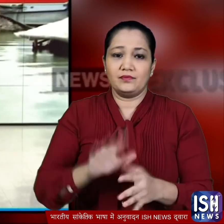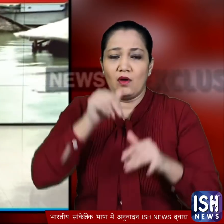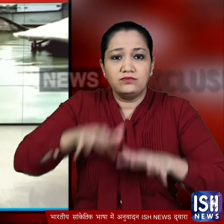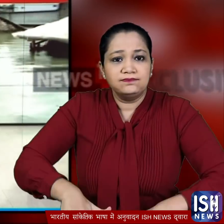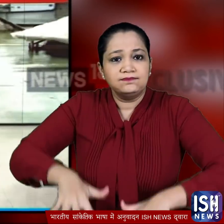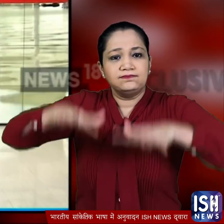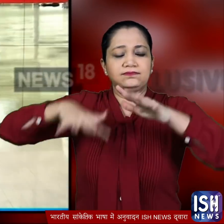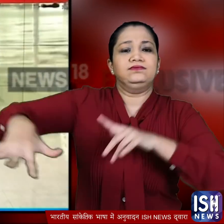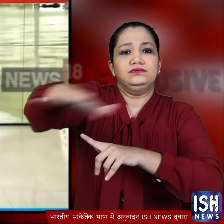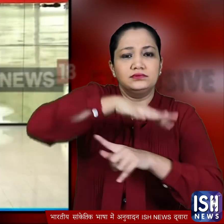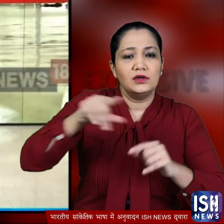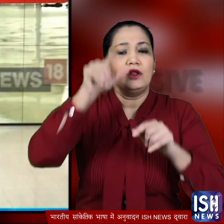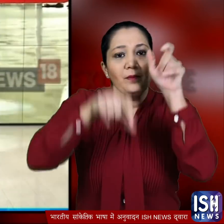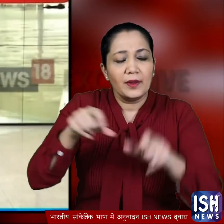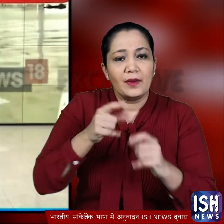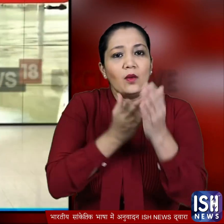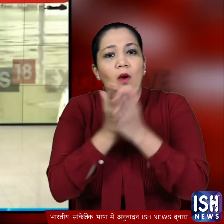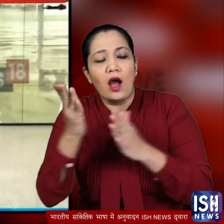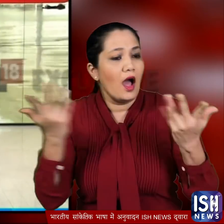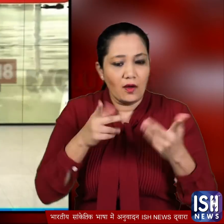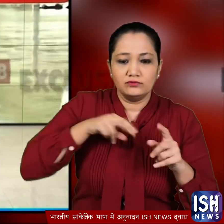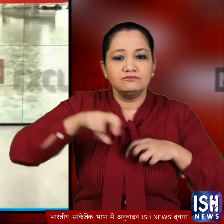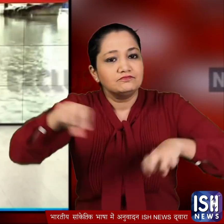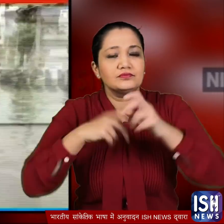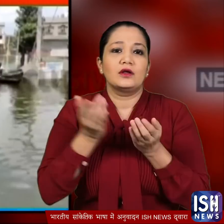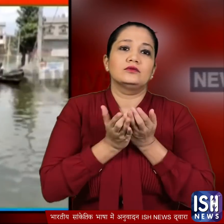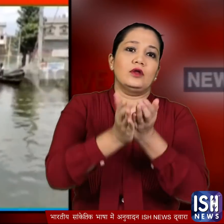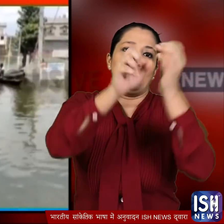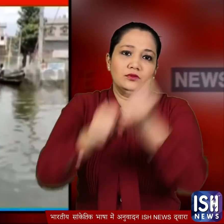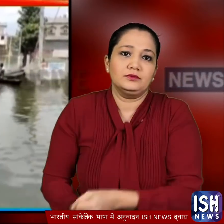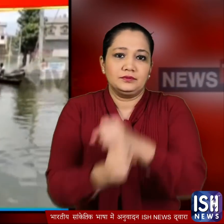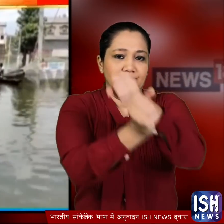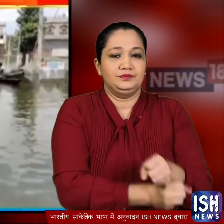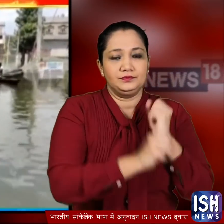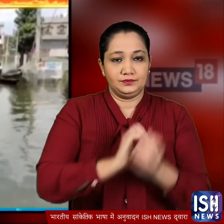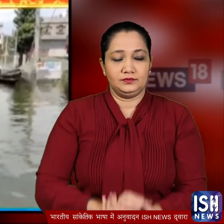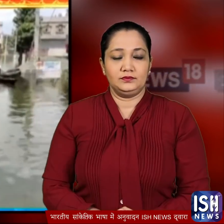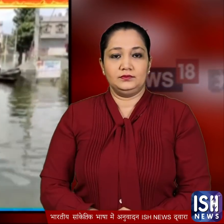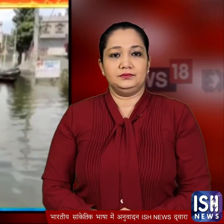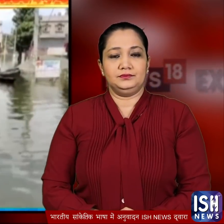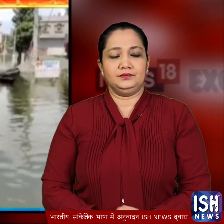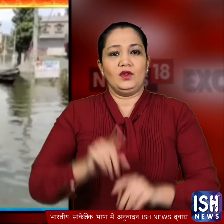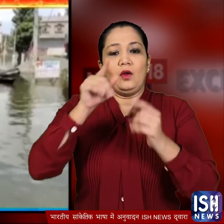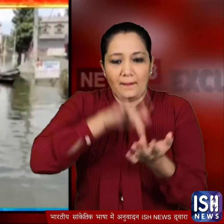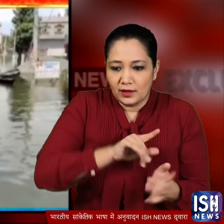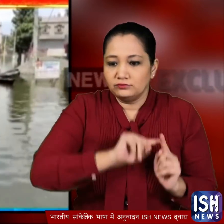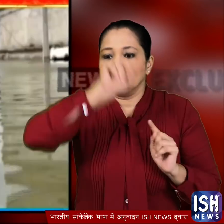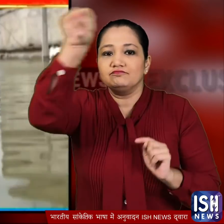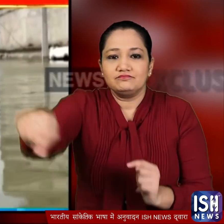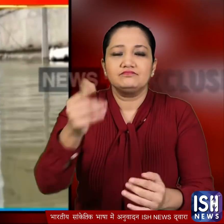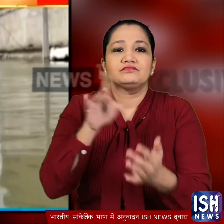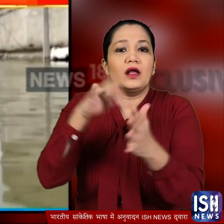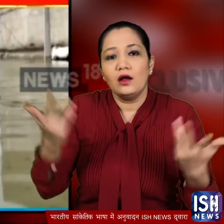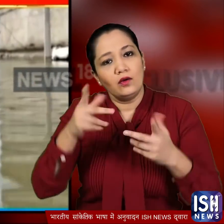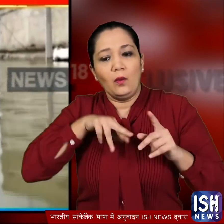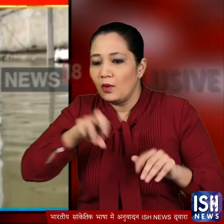के लोगों के पास अब आने जाने के लिए एक ही सहारा है, वो है नाव, जिनकी मदद से वो एक जगह से दूसरी जगह जा पा रहे हैं,